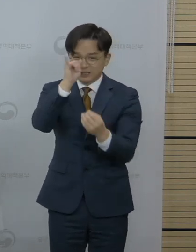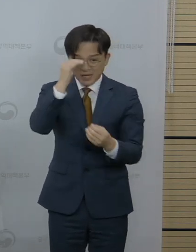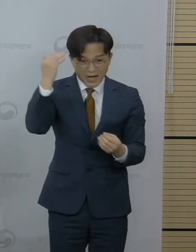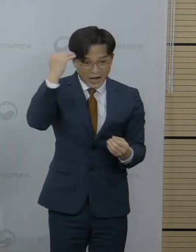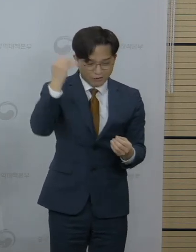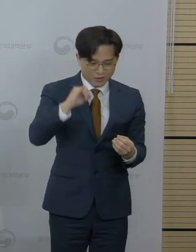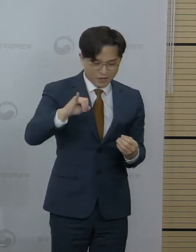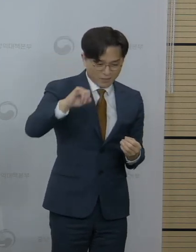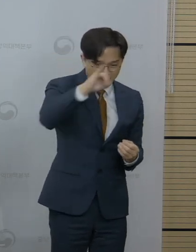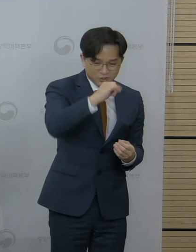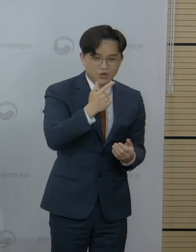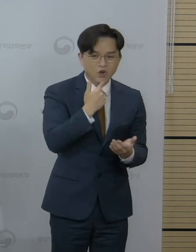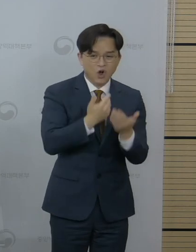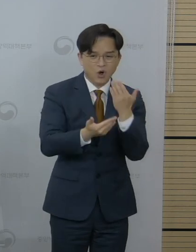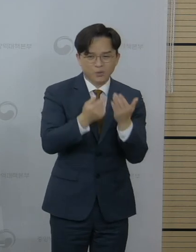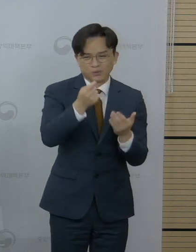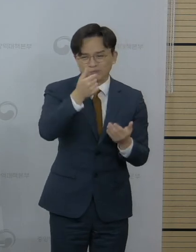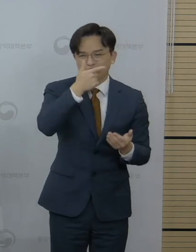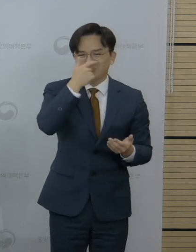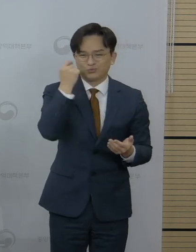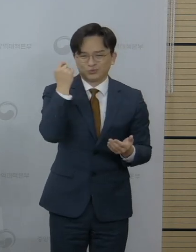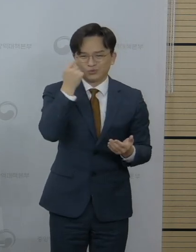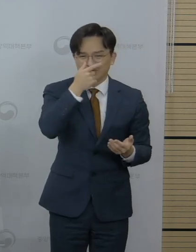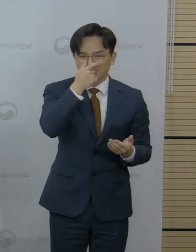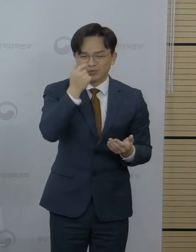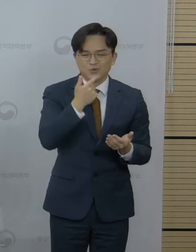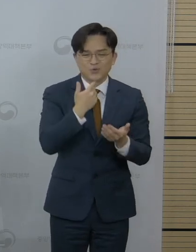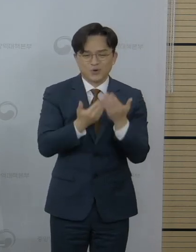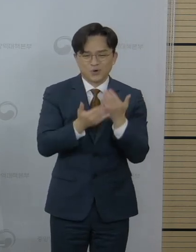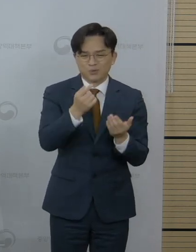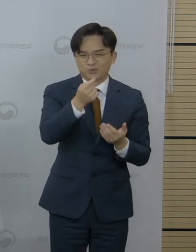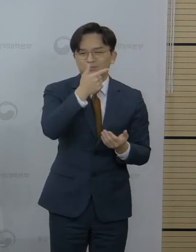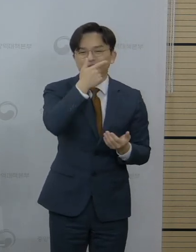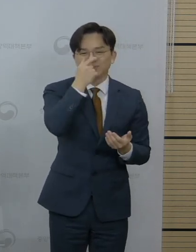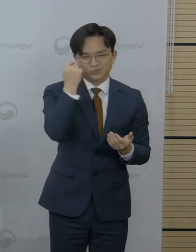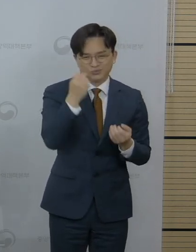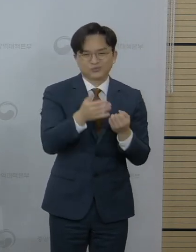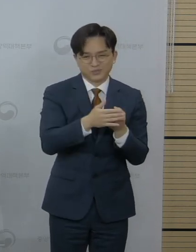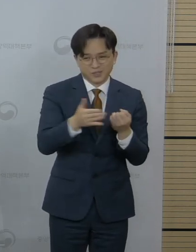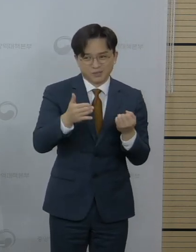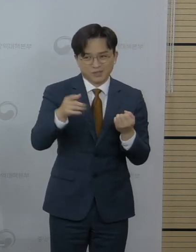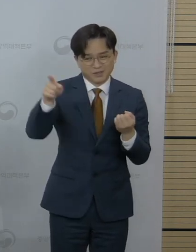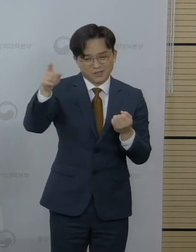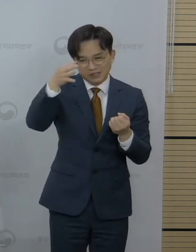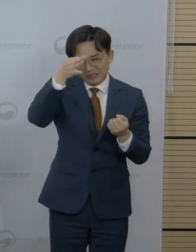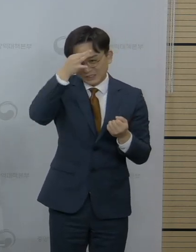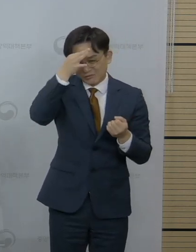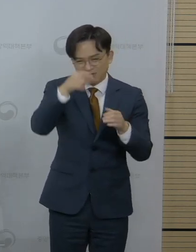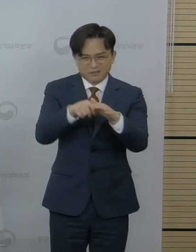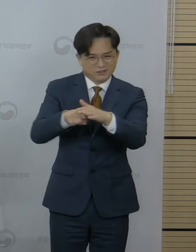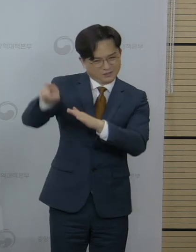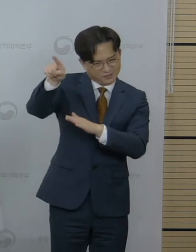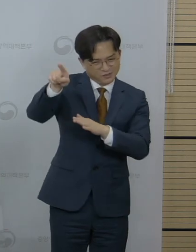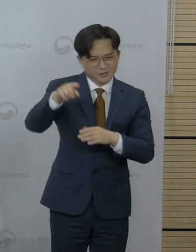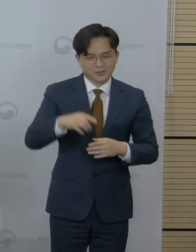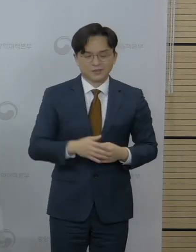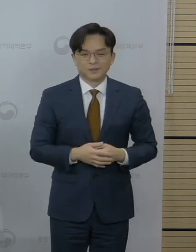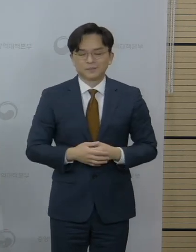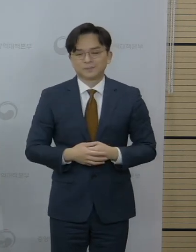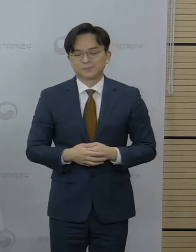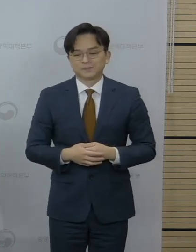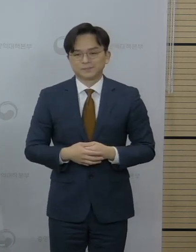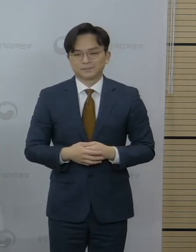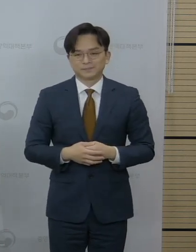그만큼 빠르고 또 신속하고 정확하게 진행이 될수 있었던 반면 우리나라의